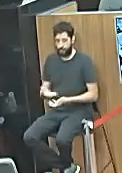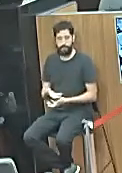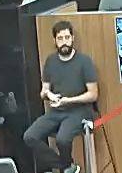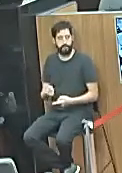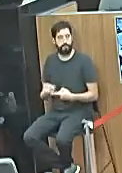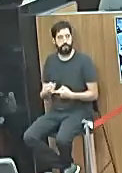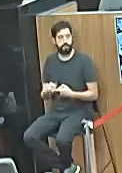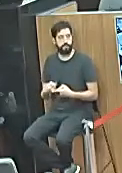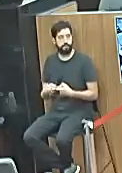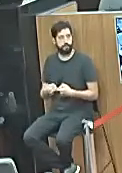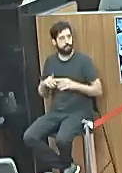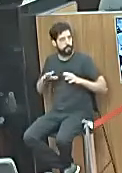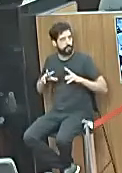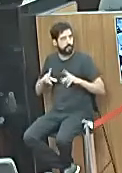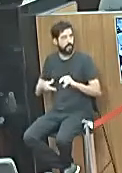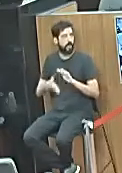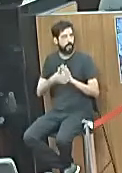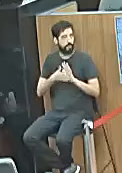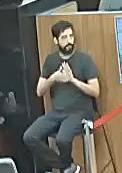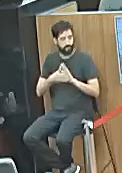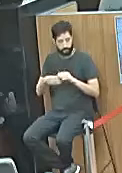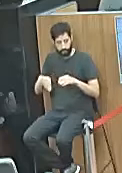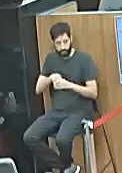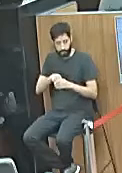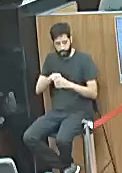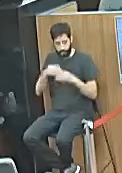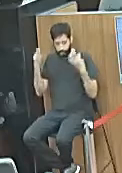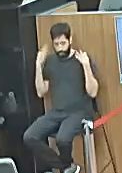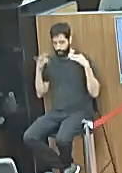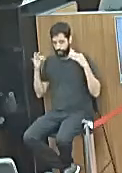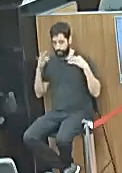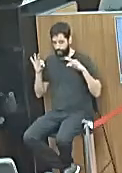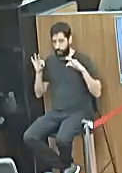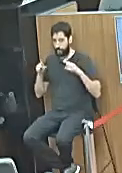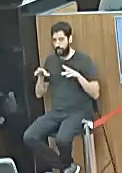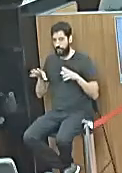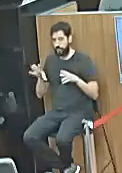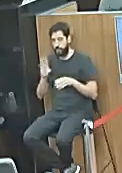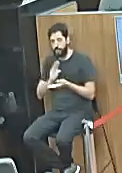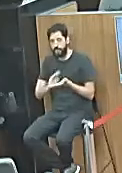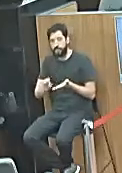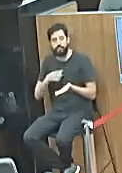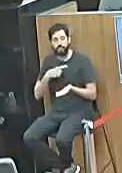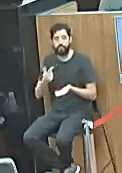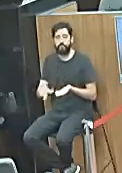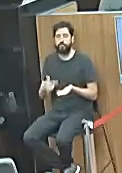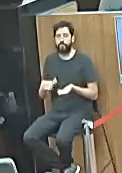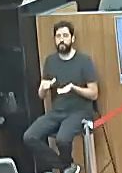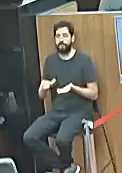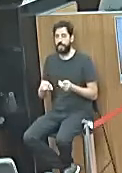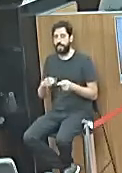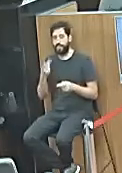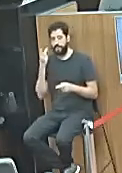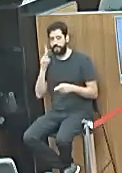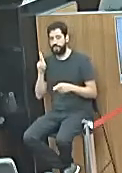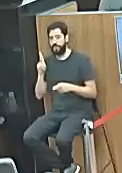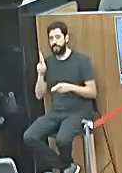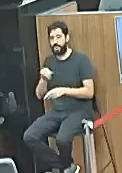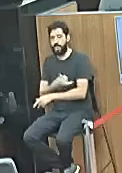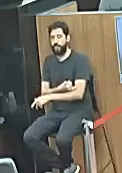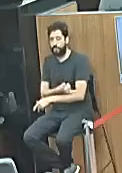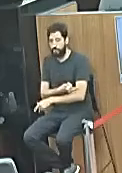em todas as propostas dentro do turismo do orçamento turismo não havia nenhuma proposta para a infraestrutura então nós fizemos